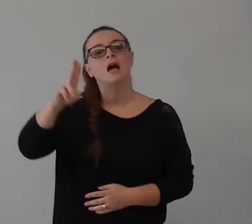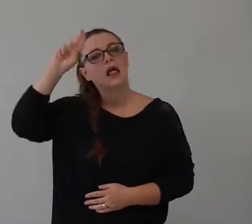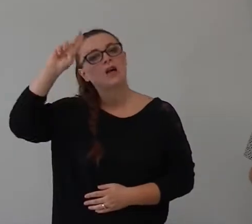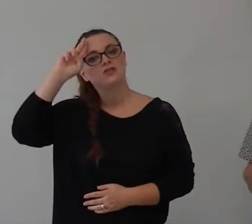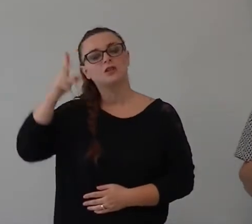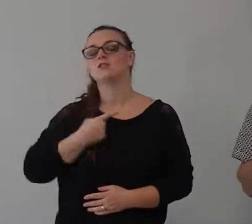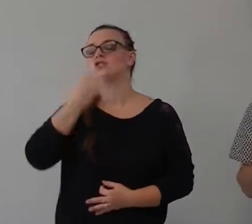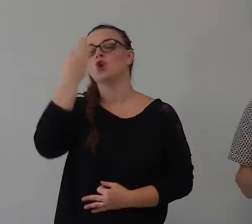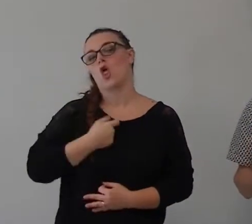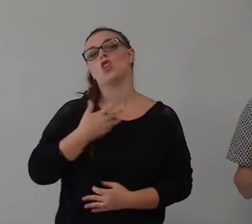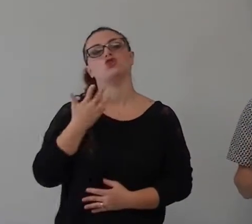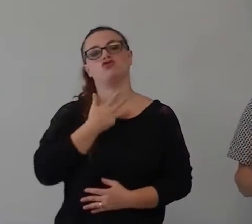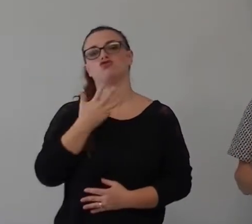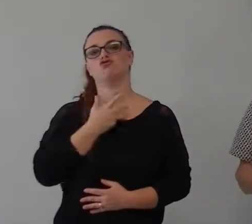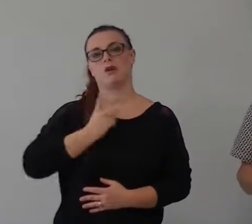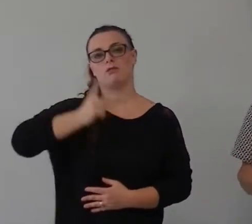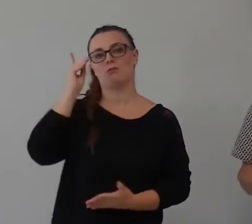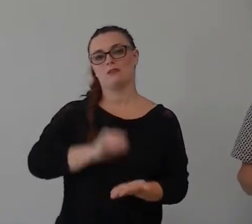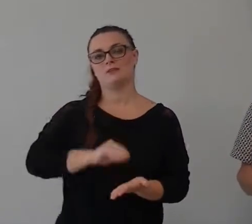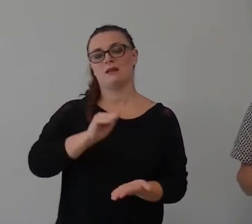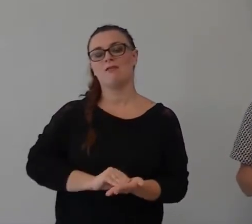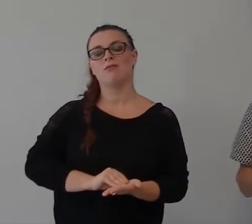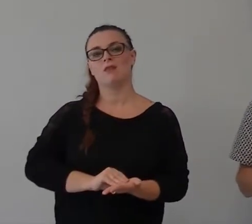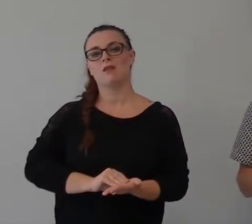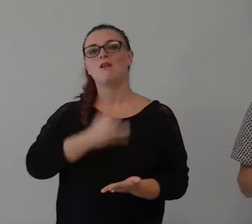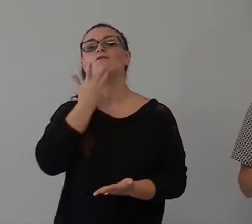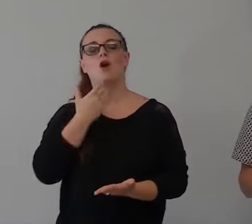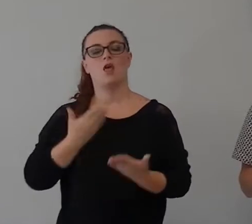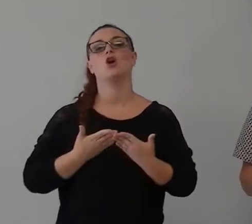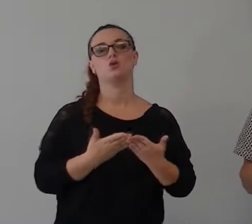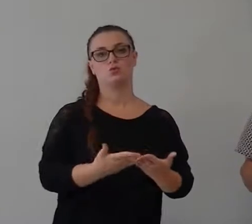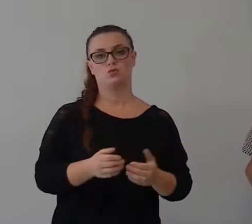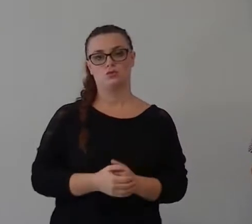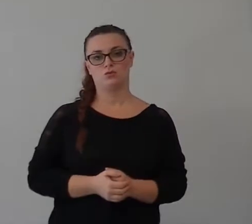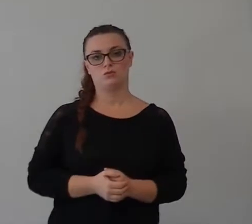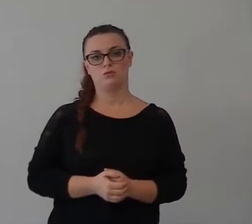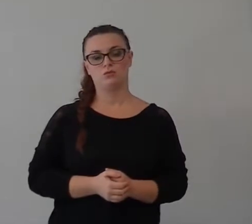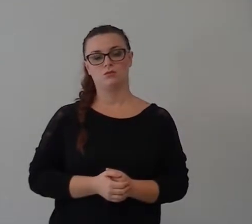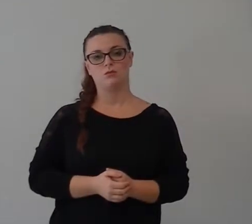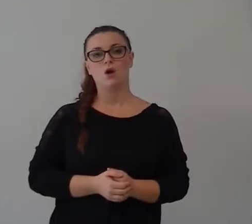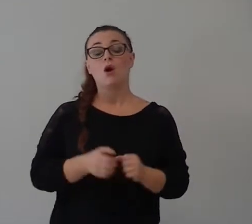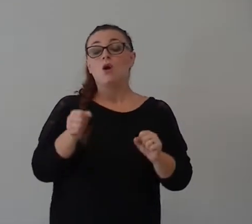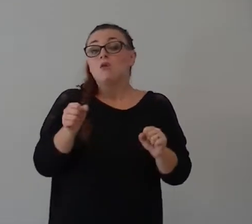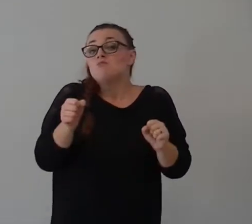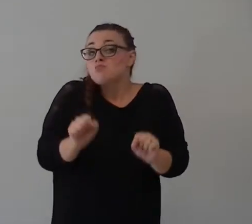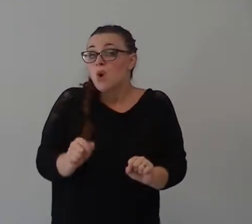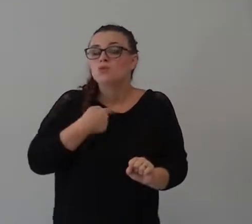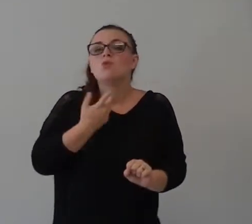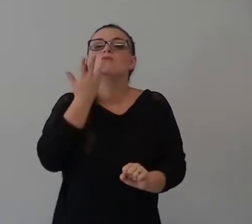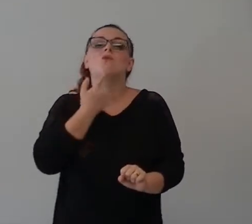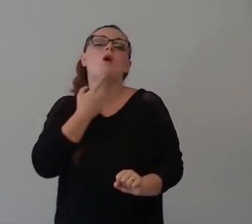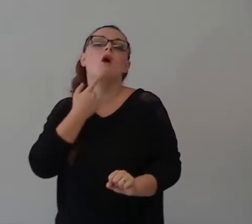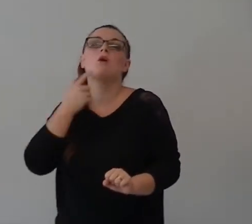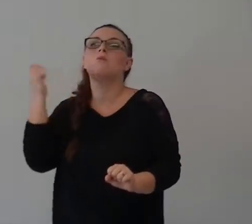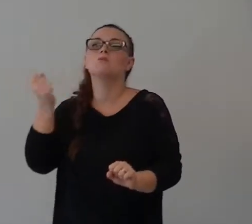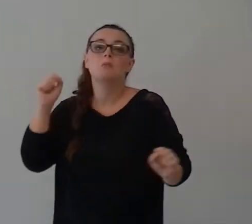Forse il miracolo che stai cercando è uno, e il Signore invece sta progettando un miracolo differente,